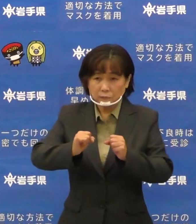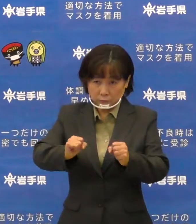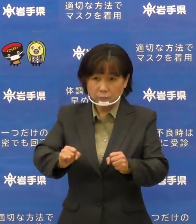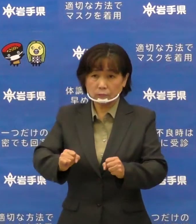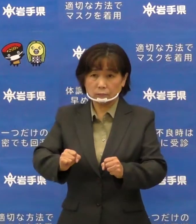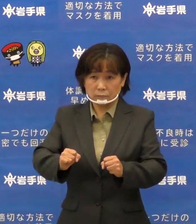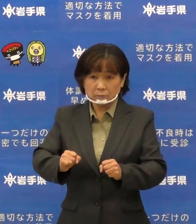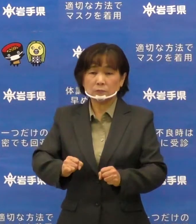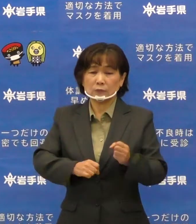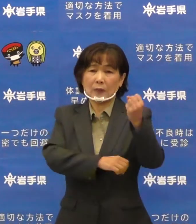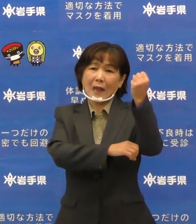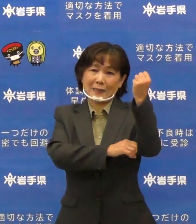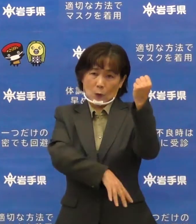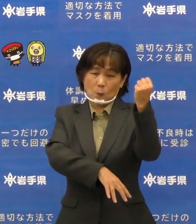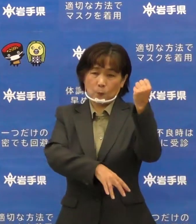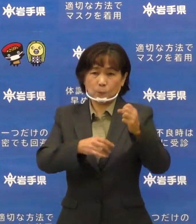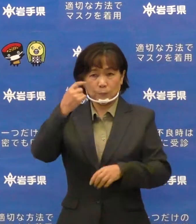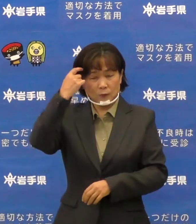になります。